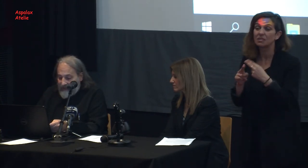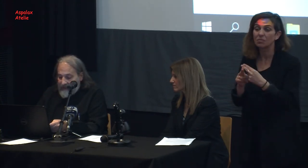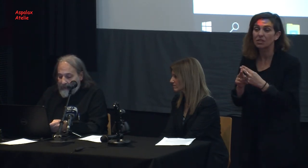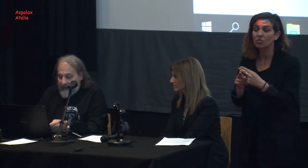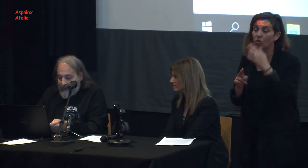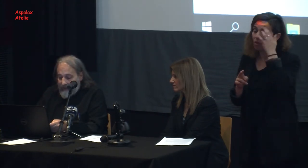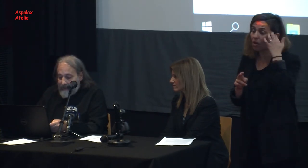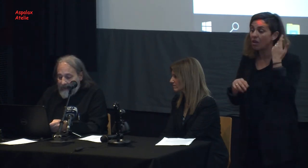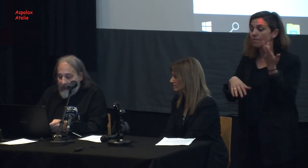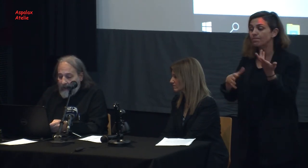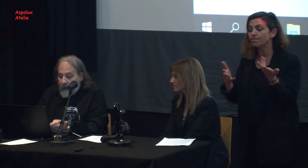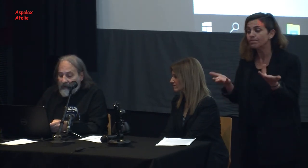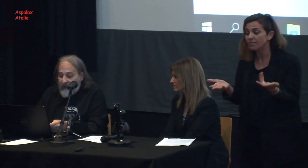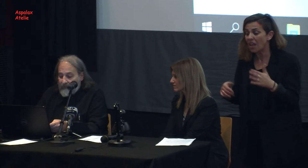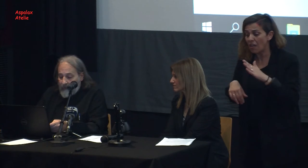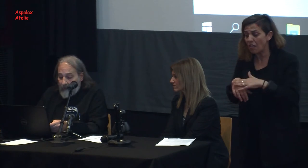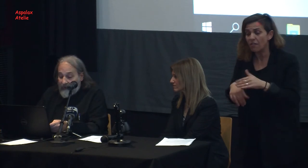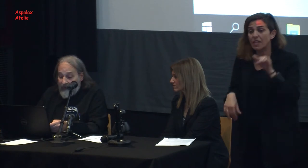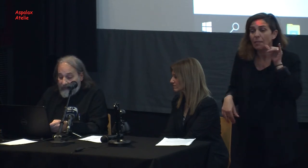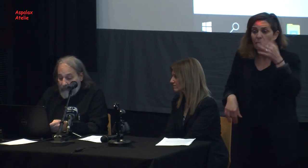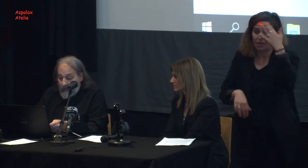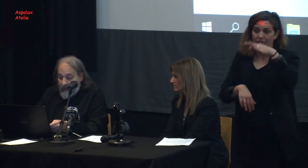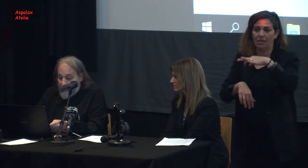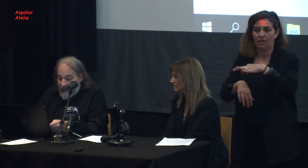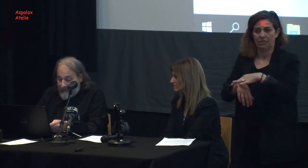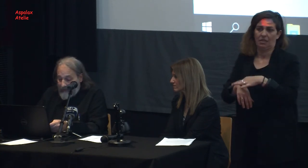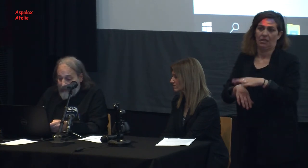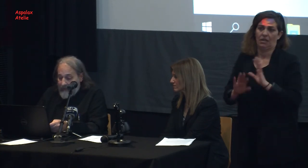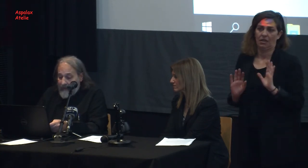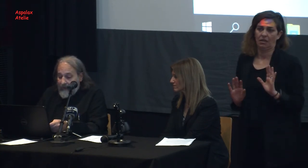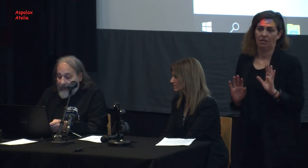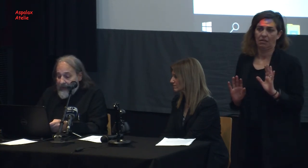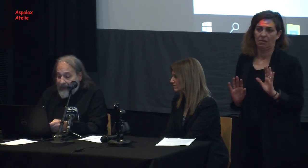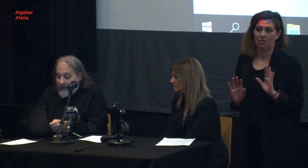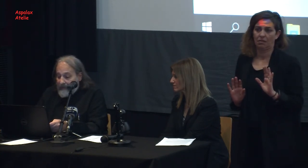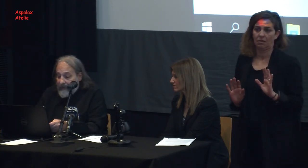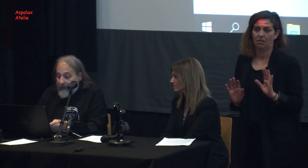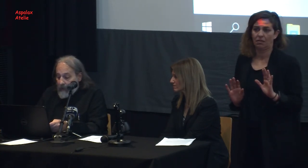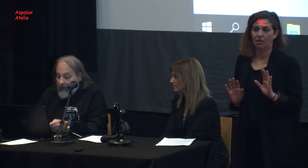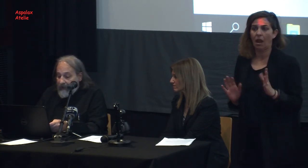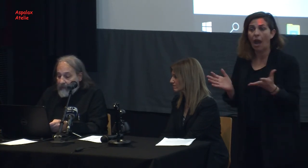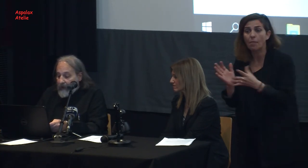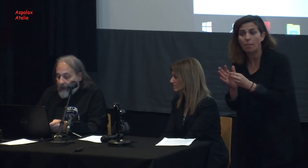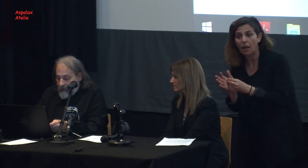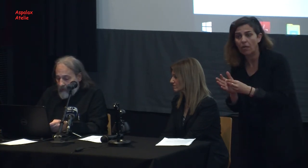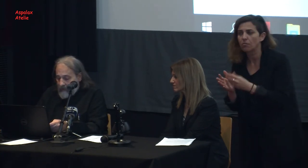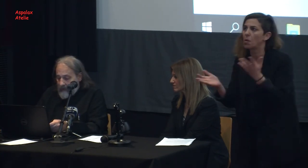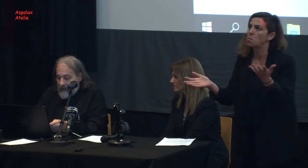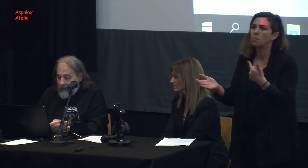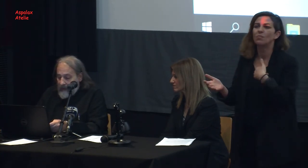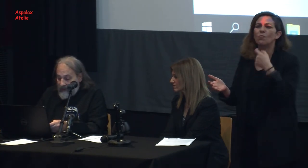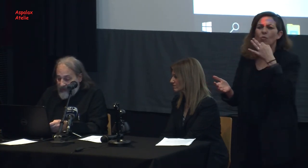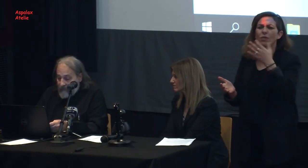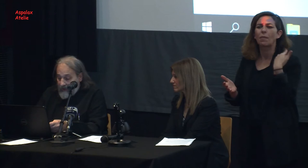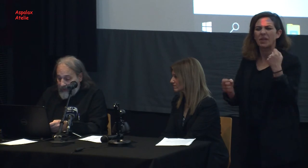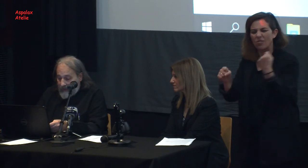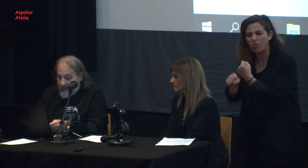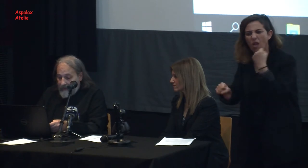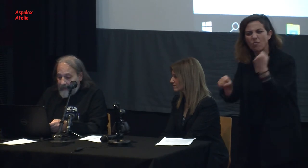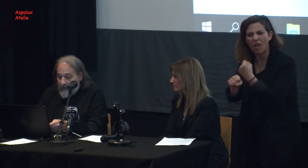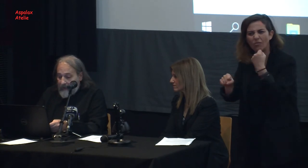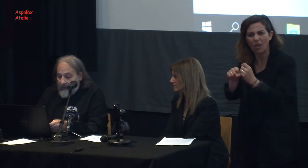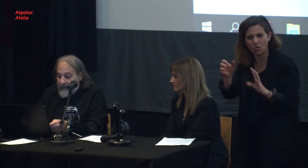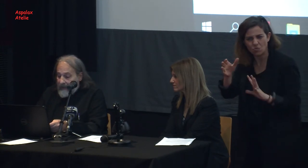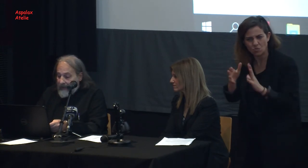στις φάσεις μανίας όταν αυτό ιδιαίτερα είναι κάτι θετικό και δημιουργικό. Δεν